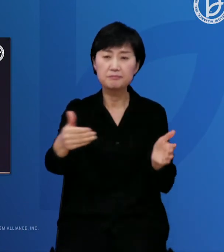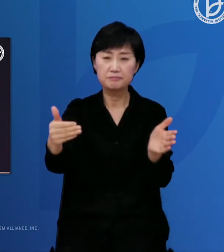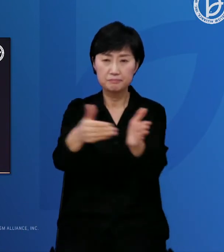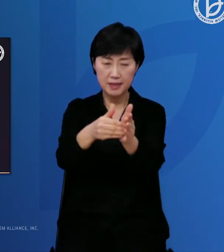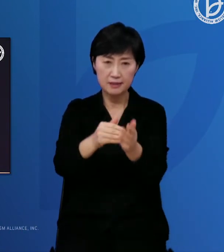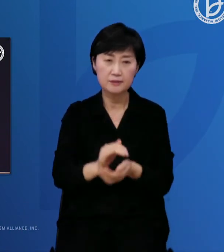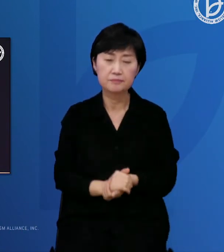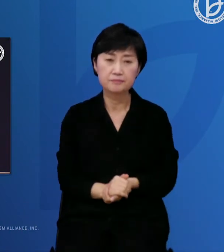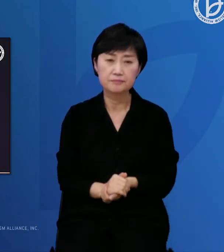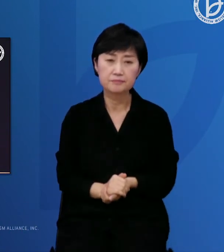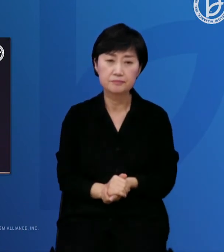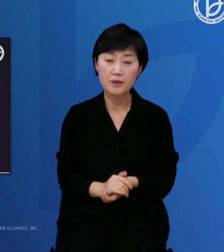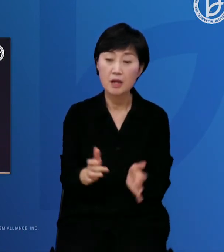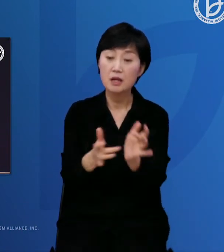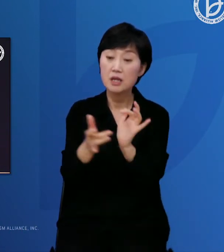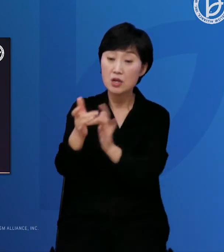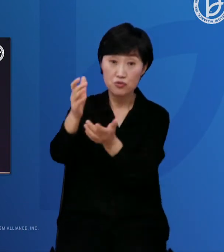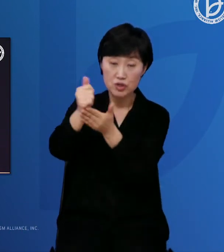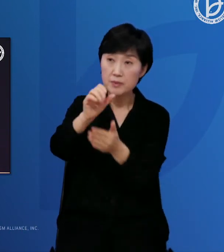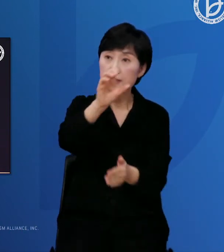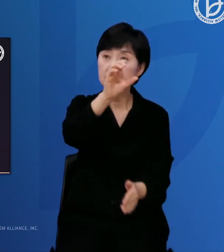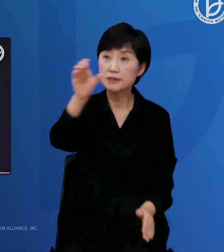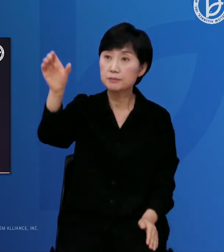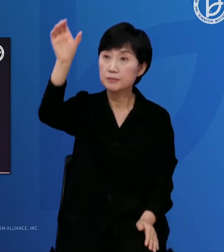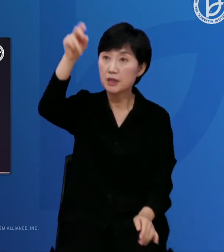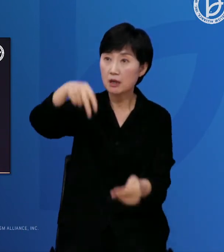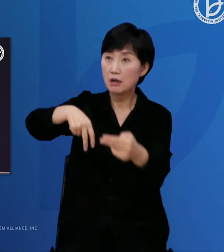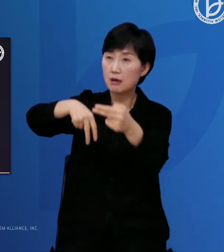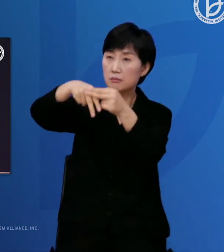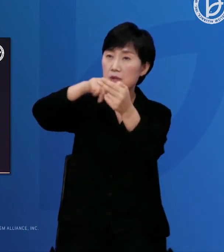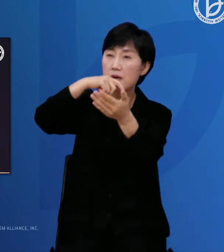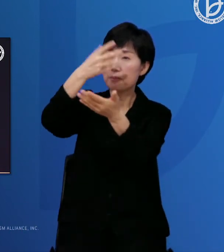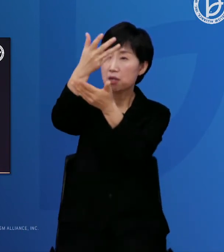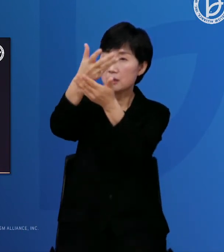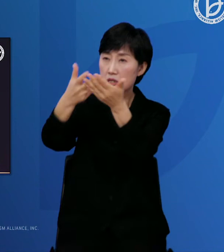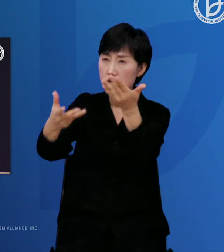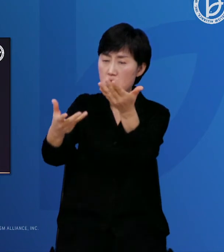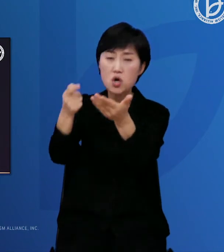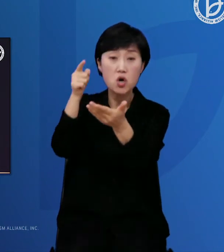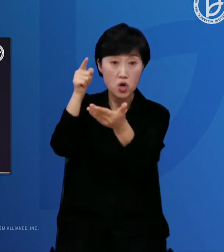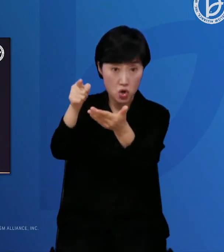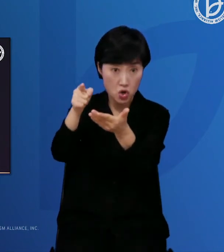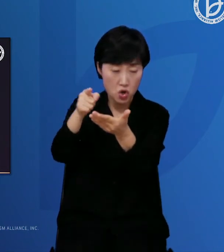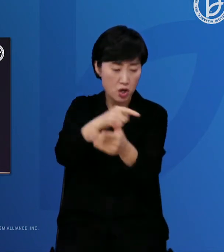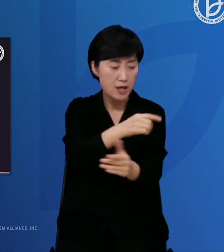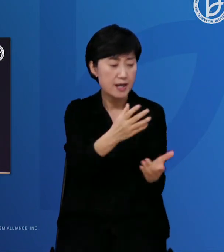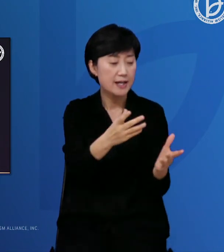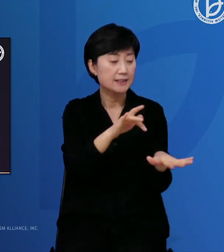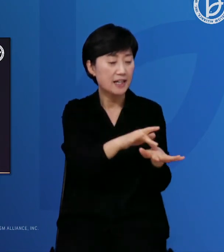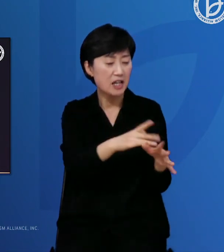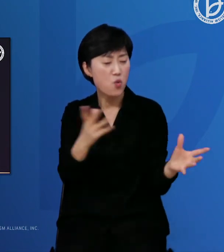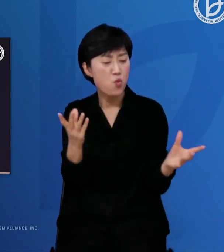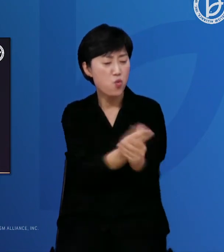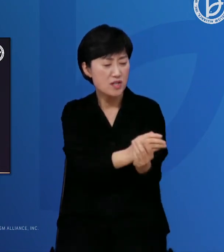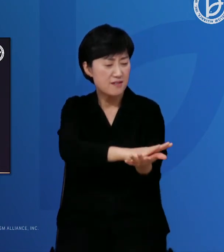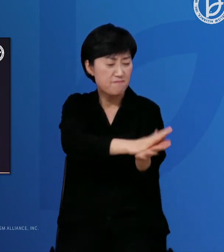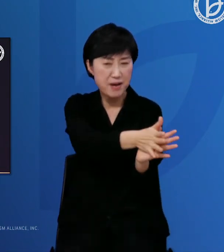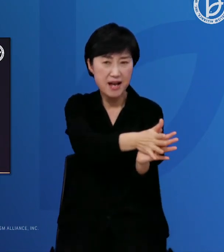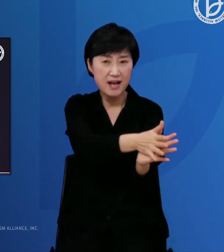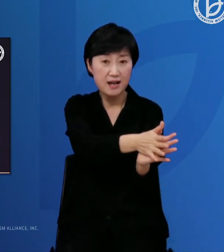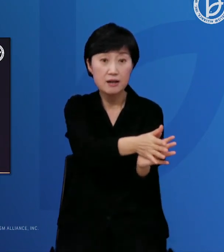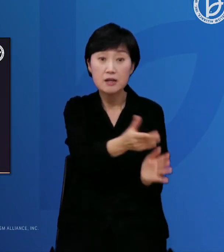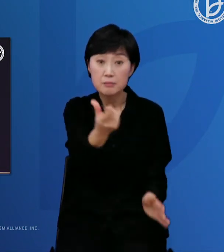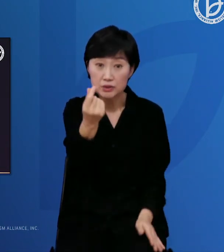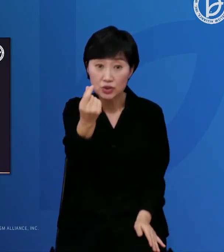Satan. 십자가에서는 이제 완전히 그 근세를 깨뜨리는데 그 이전에 이미 그 자리에서 예수님께서는 완전히 이 사단을